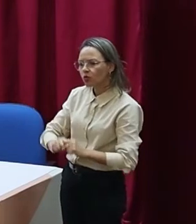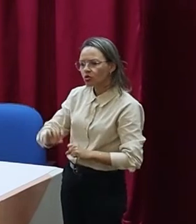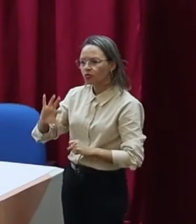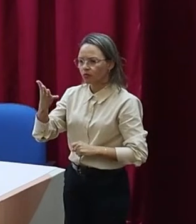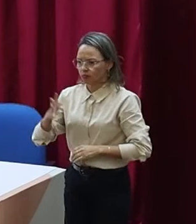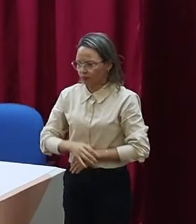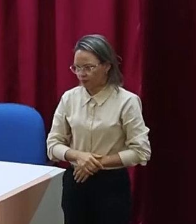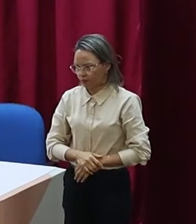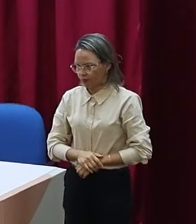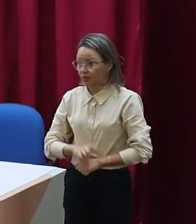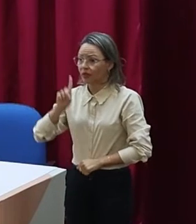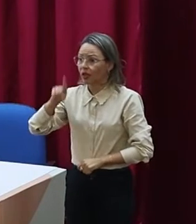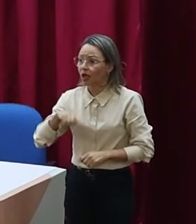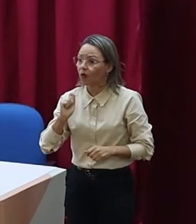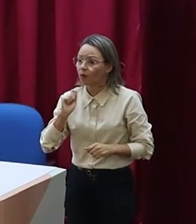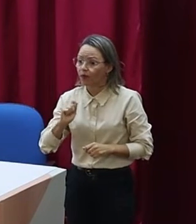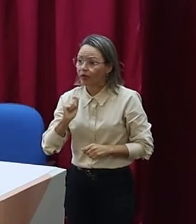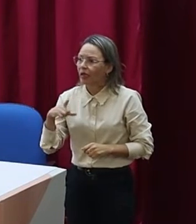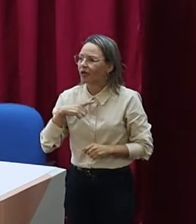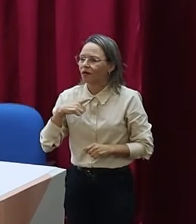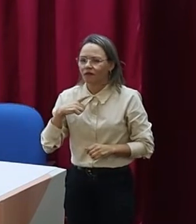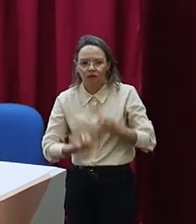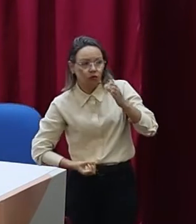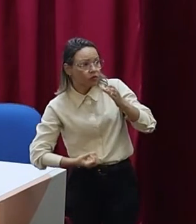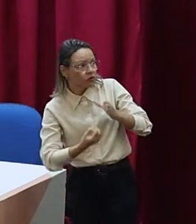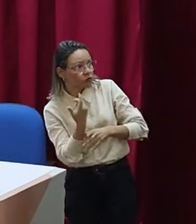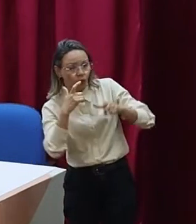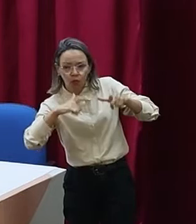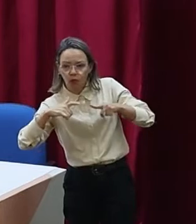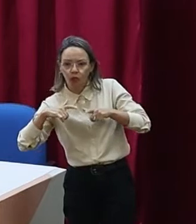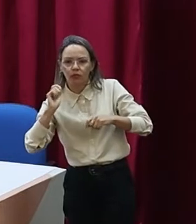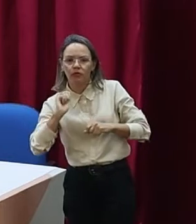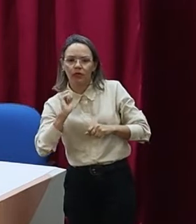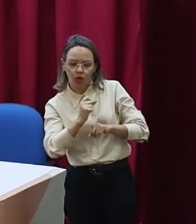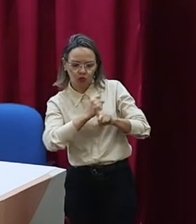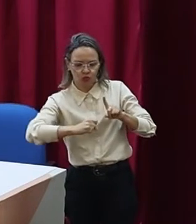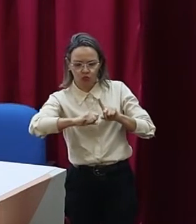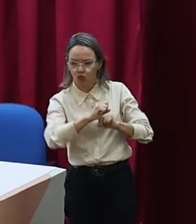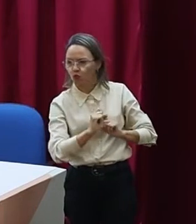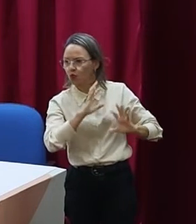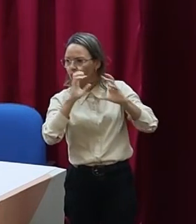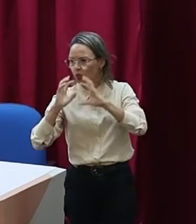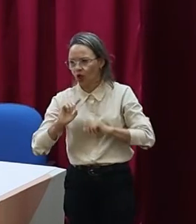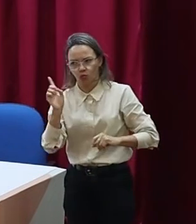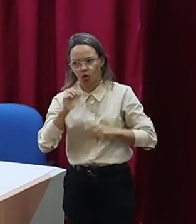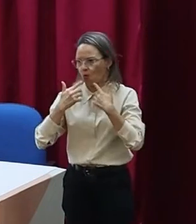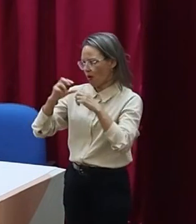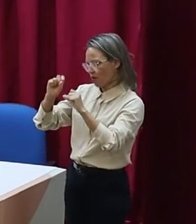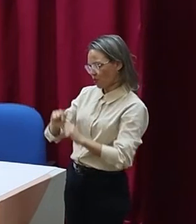incidentais? São aqueles que emergem subsidiariamente a partir de conflitos sociais, não